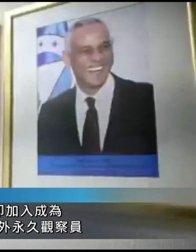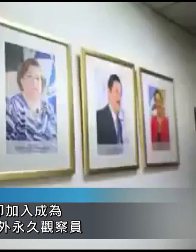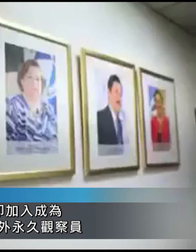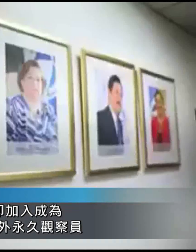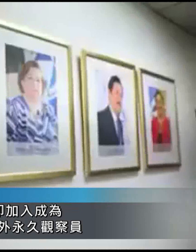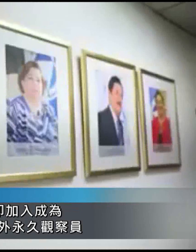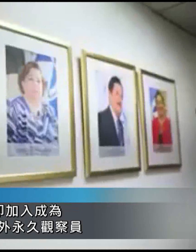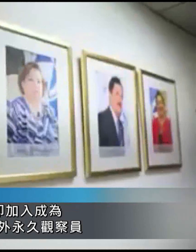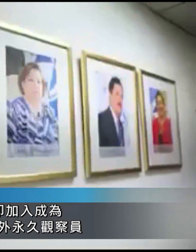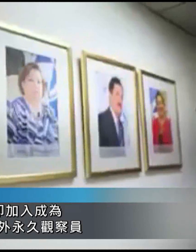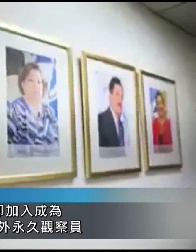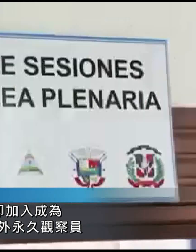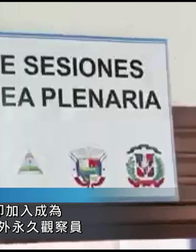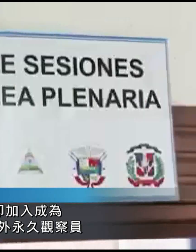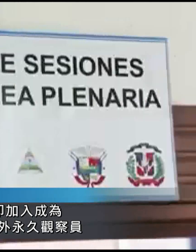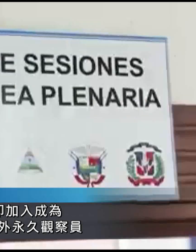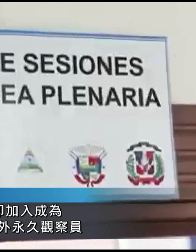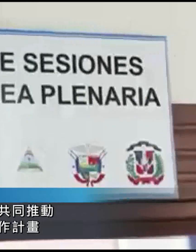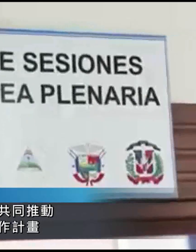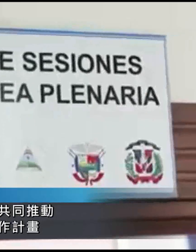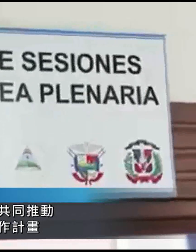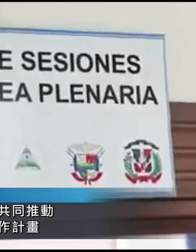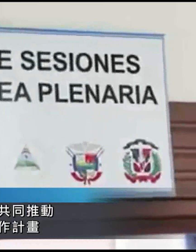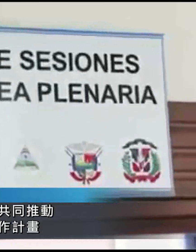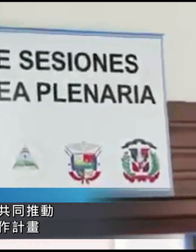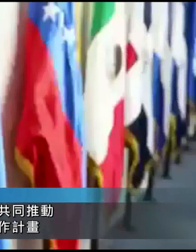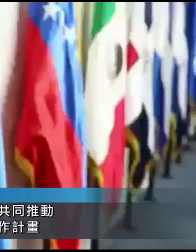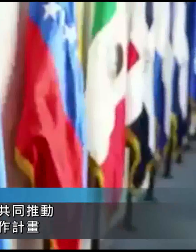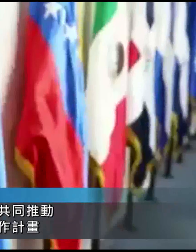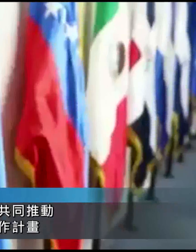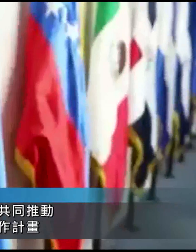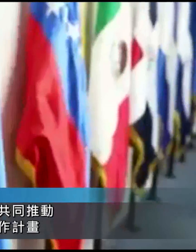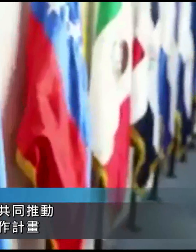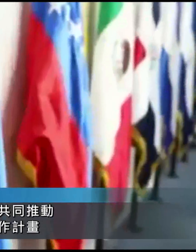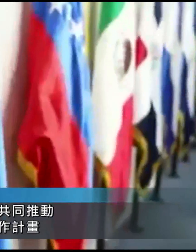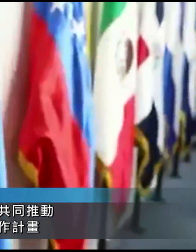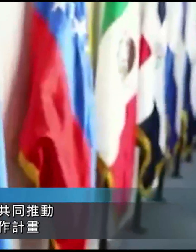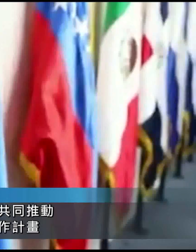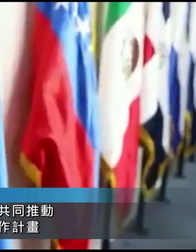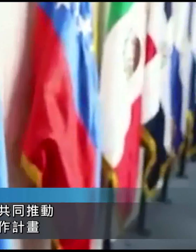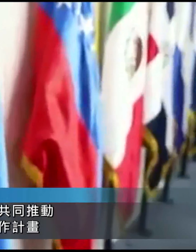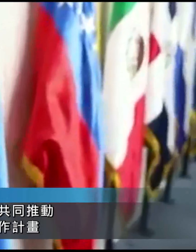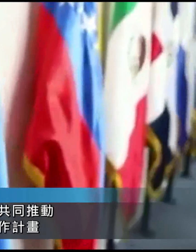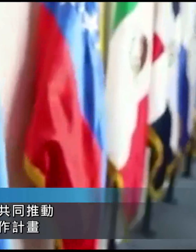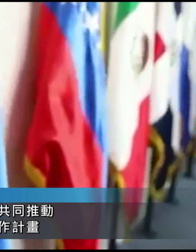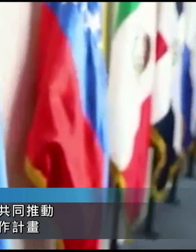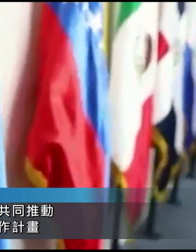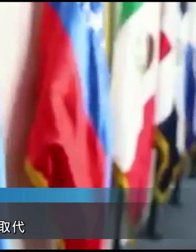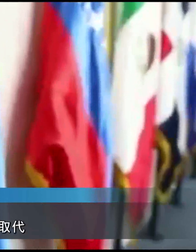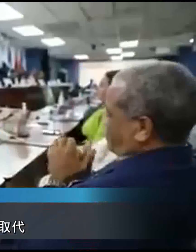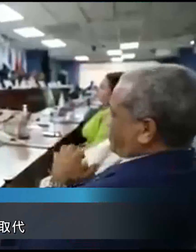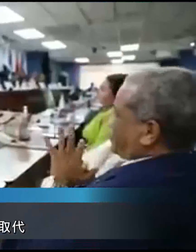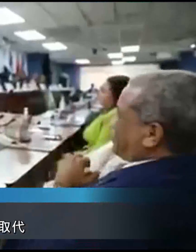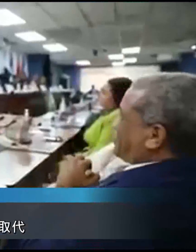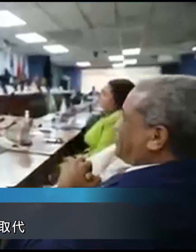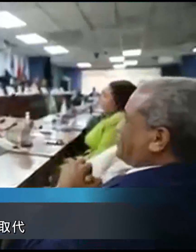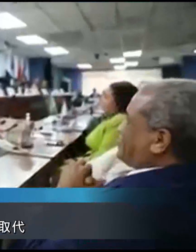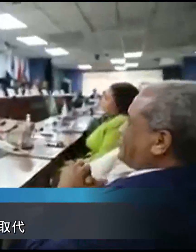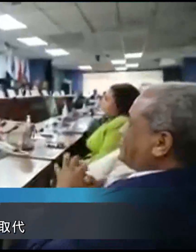永久观察员，多年来与各会员国共同推动多项双边及区域合作计划，如今却遭撤资格，改推中国